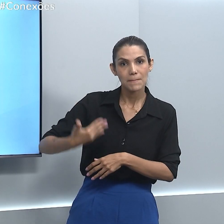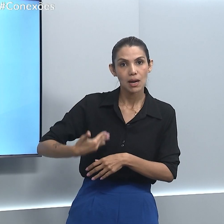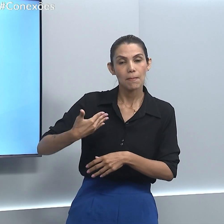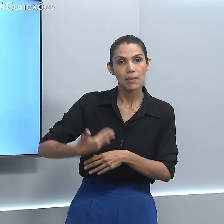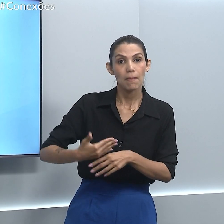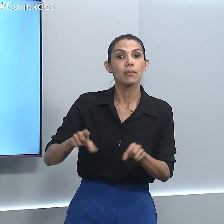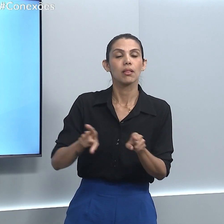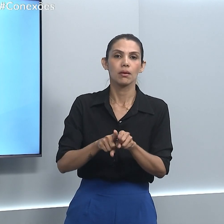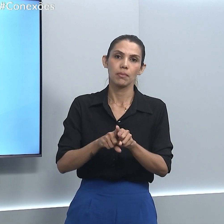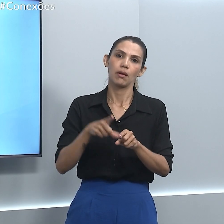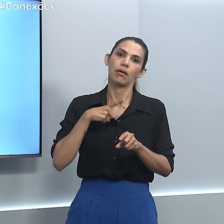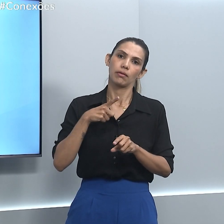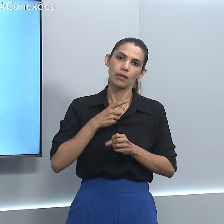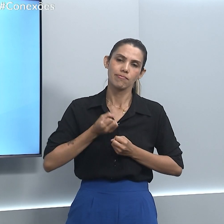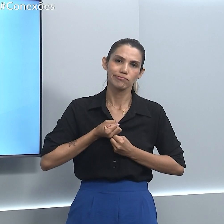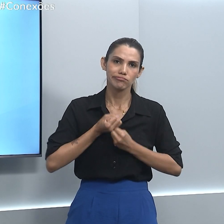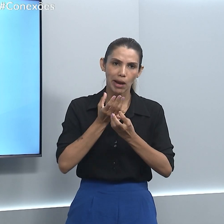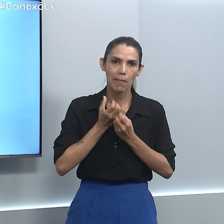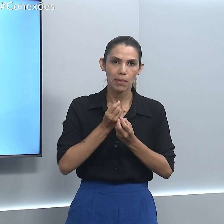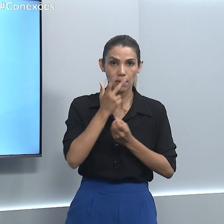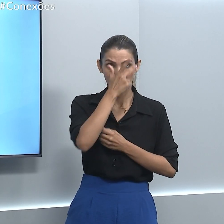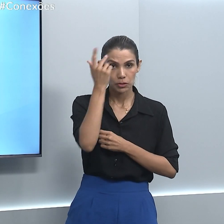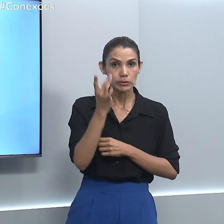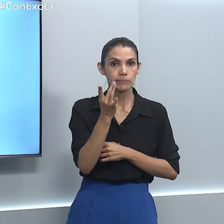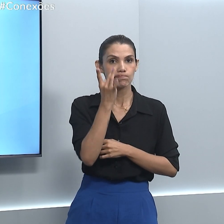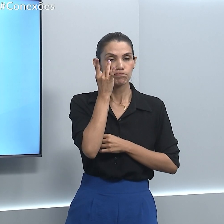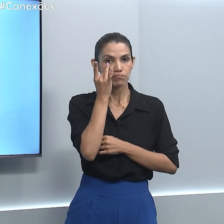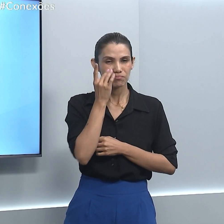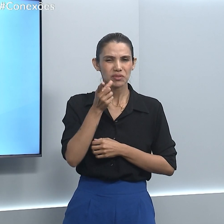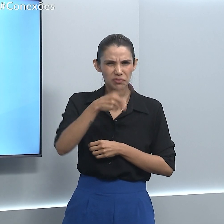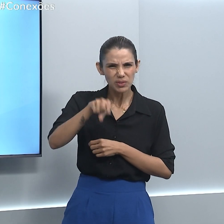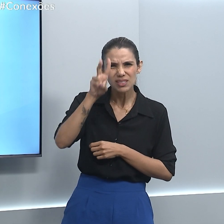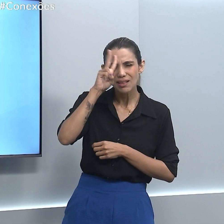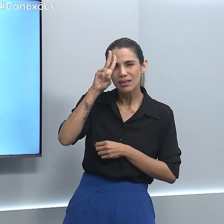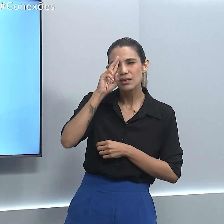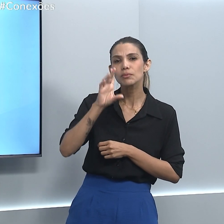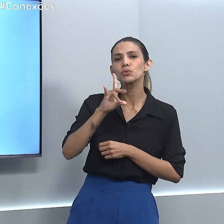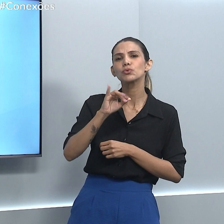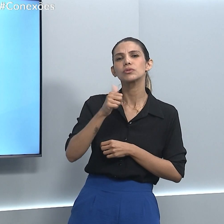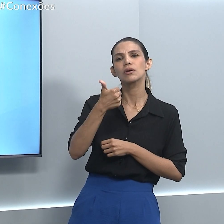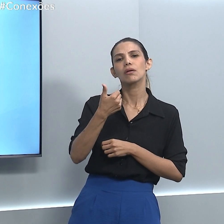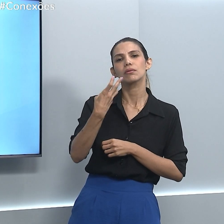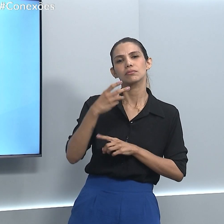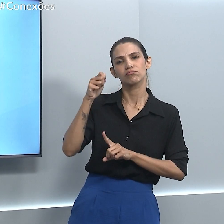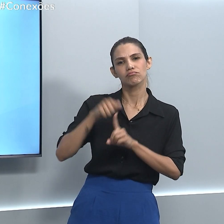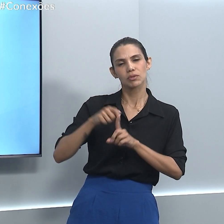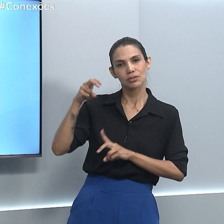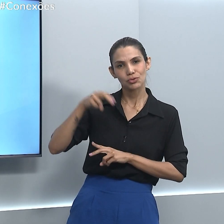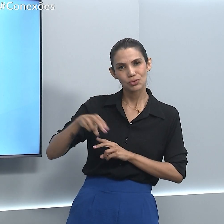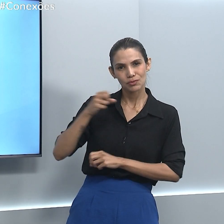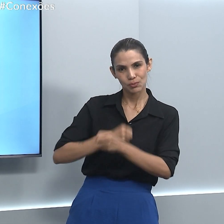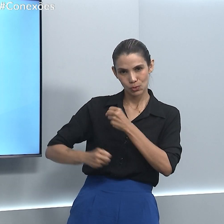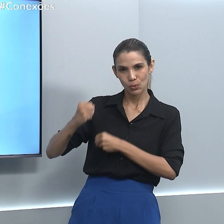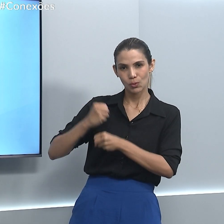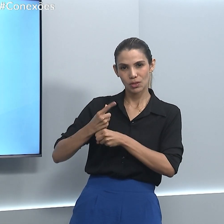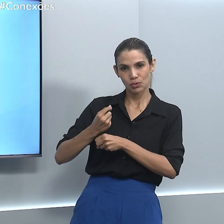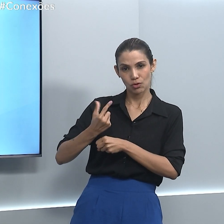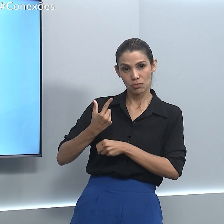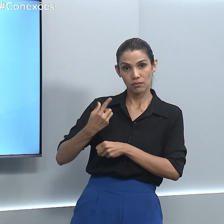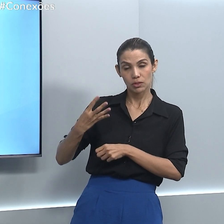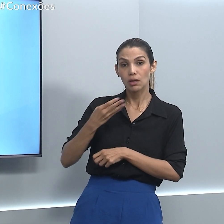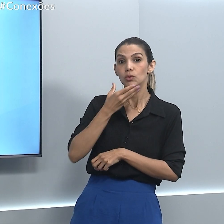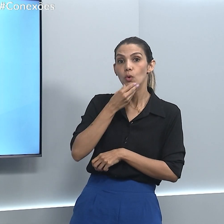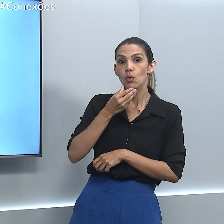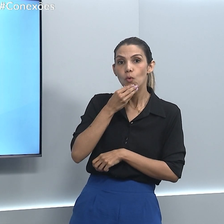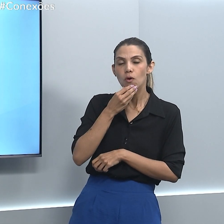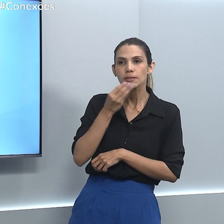de testemunhas. Para você relembrar o caso, no dia 13 de novembro de 2024, o Tio França